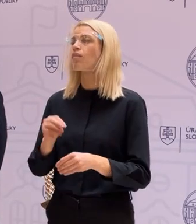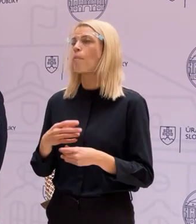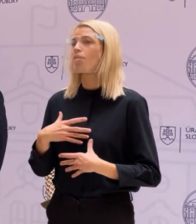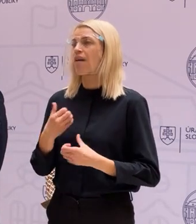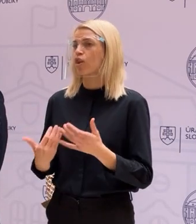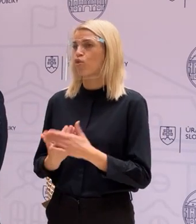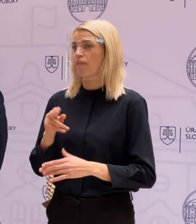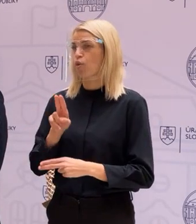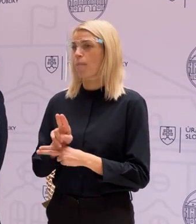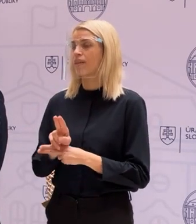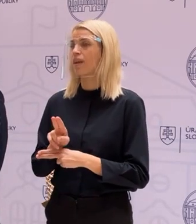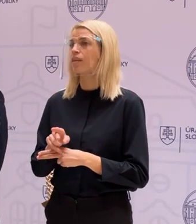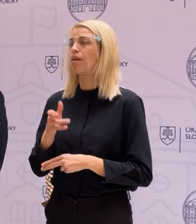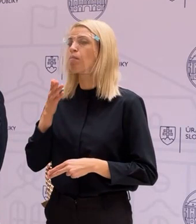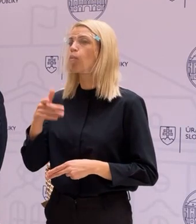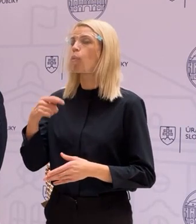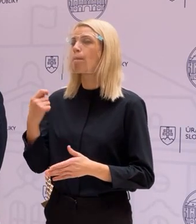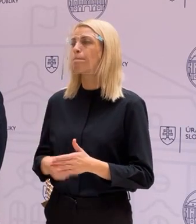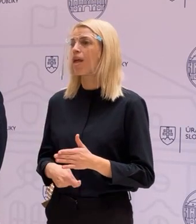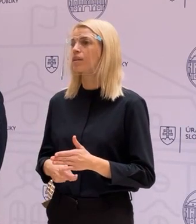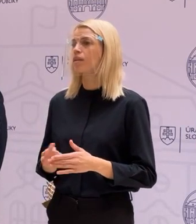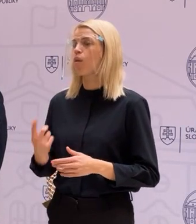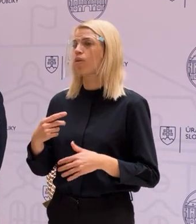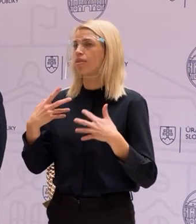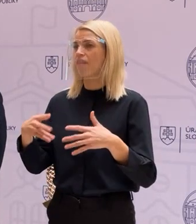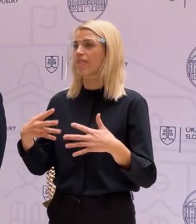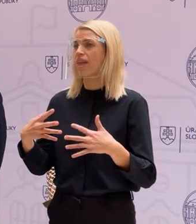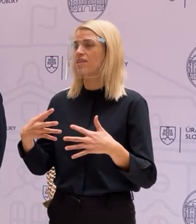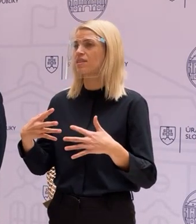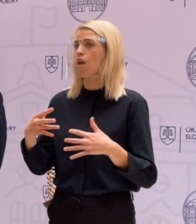návrh nových opatrení, ktoré budú platiť od